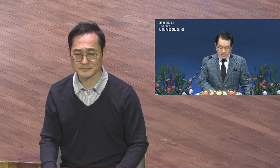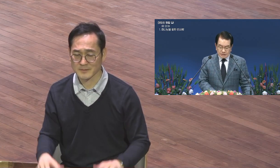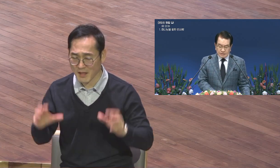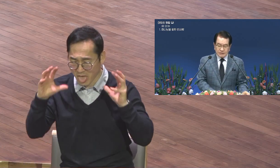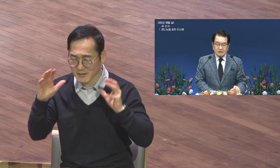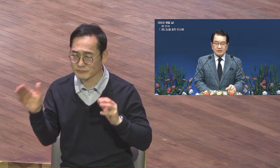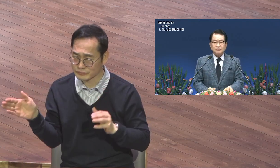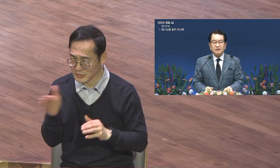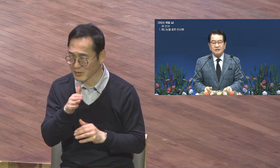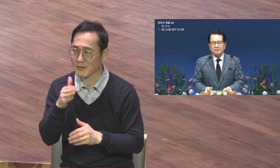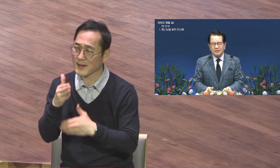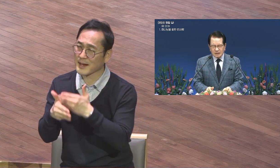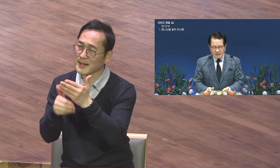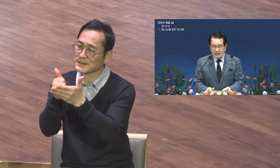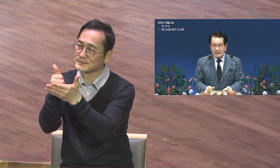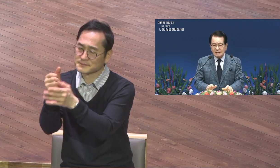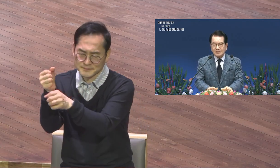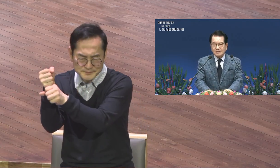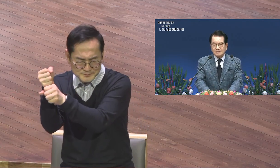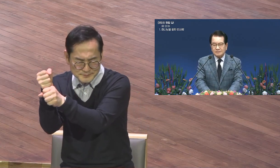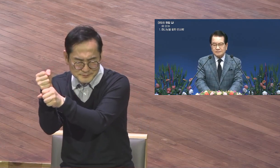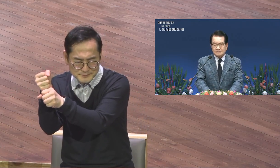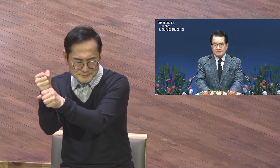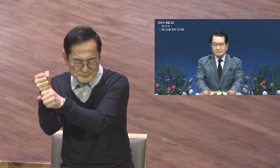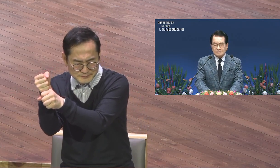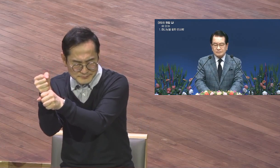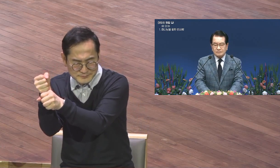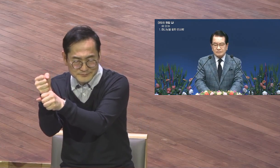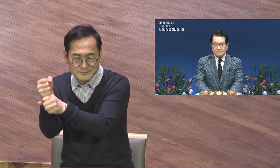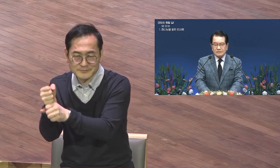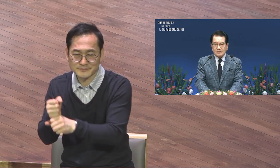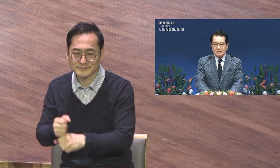어려서부터 심겨진 게 평생 간단 말이에요.